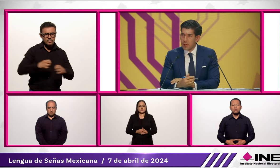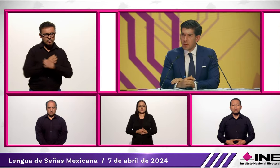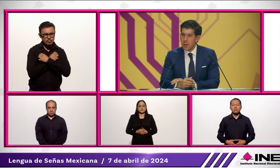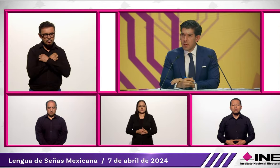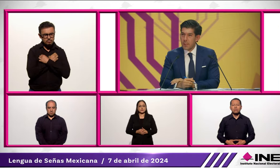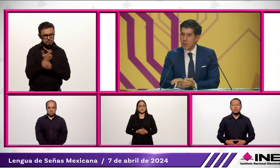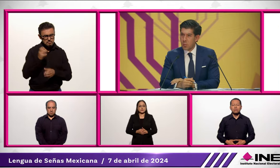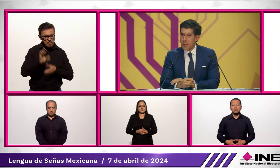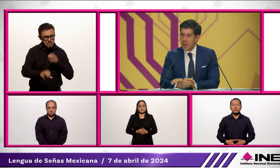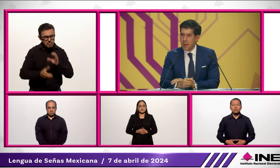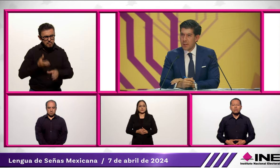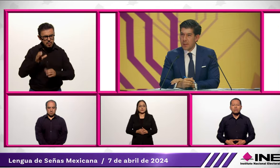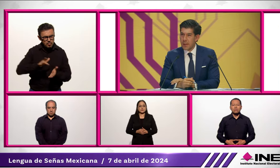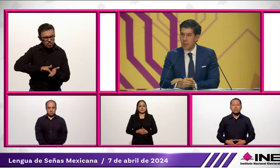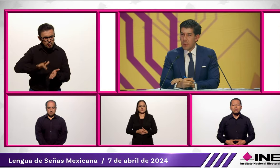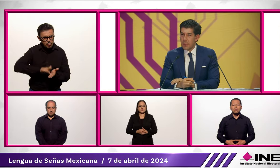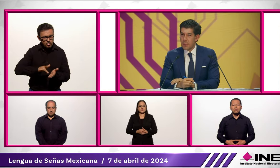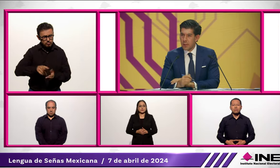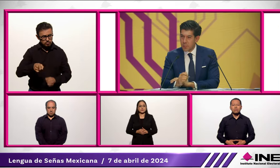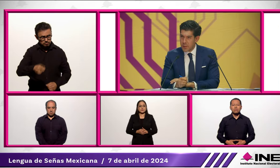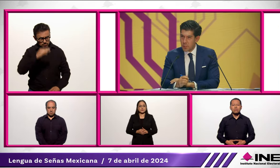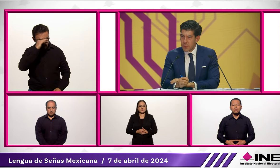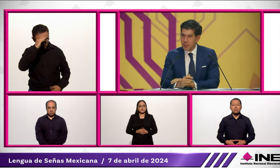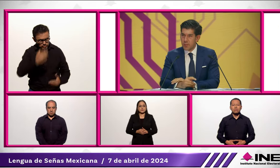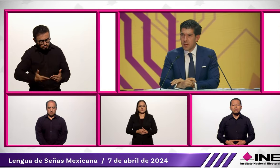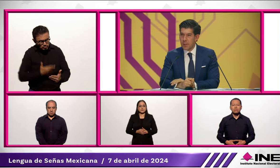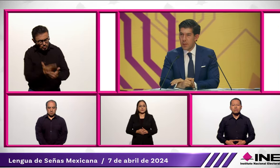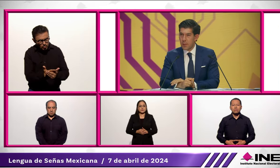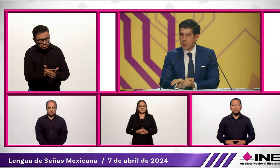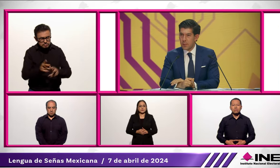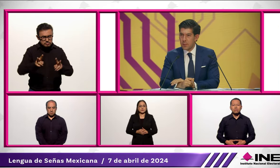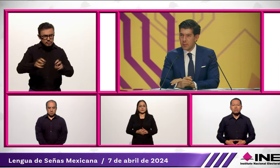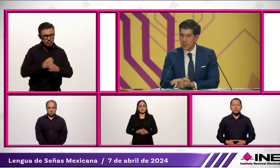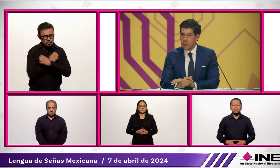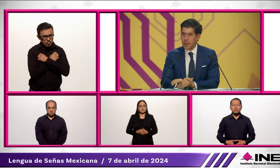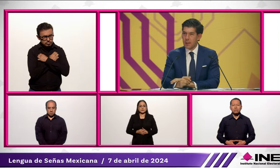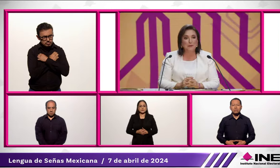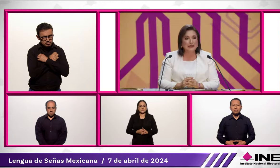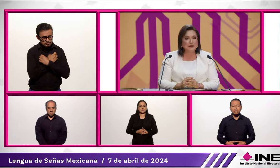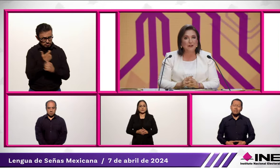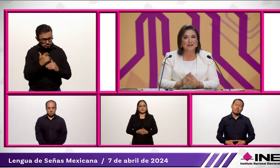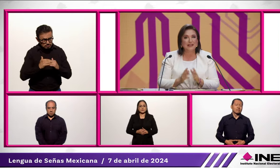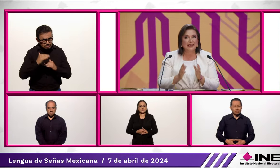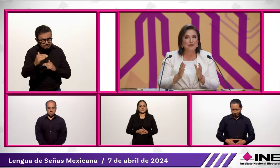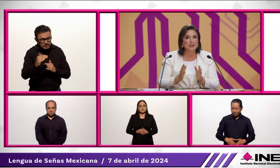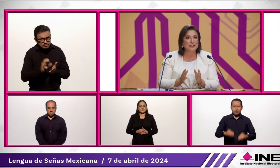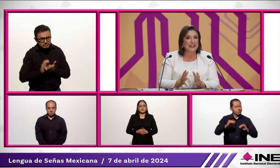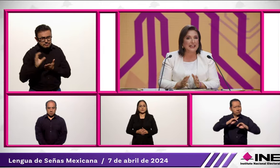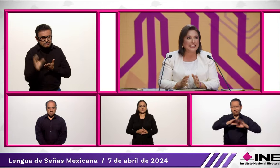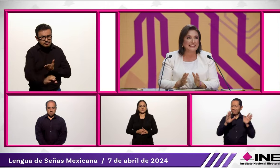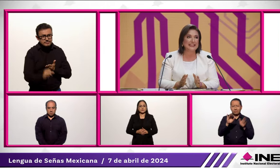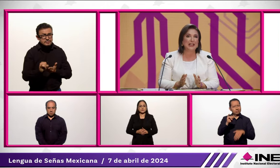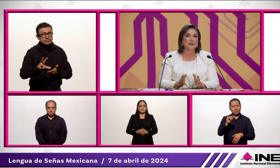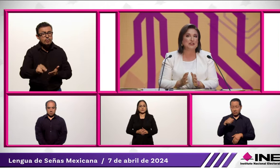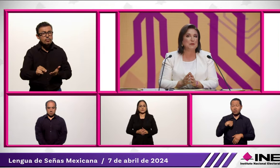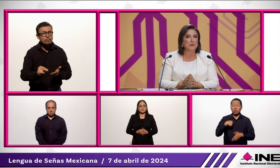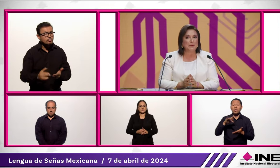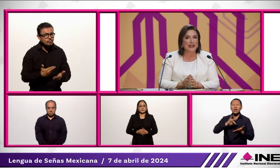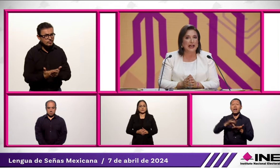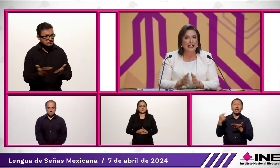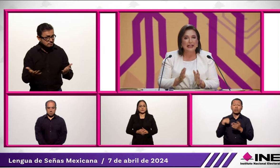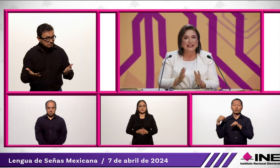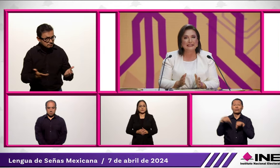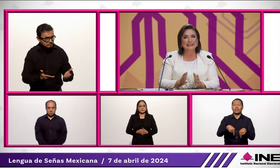incremento, un aumento presupuestal en materia educativa en los presupuestos de educación? Por supuesto que yo estoy aquí gracias a la